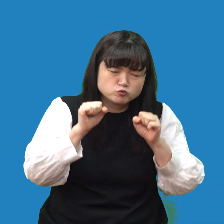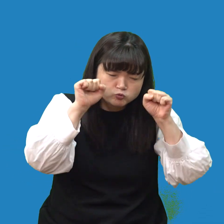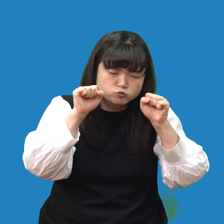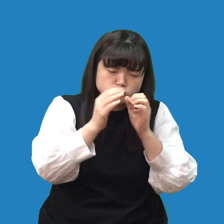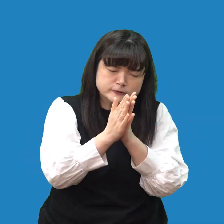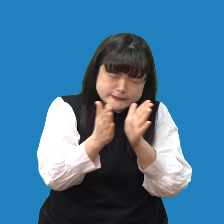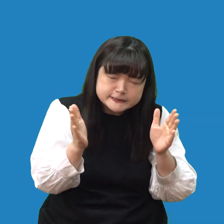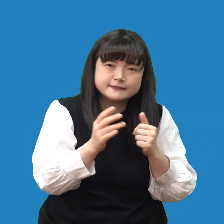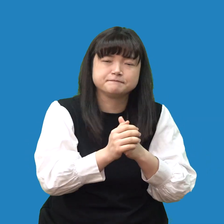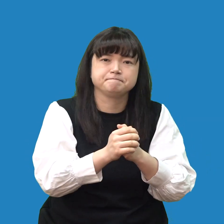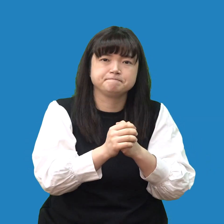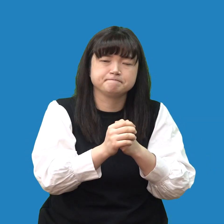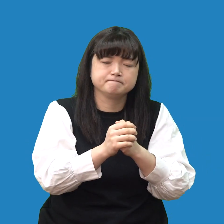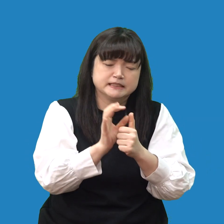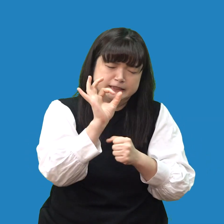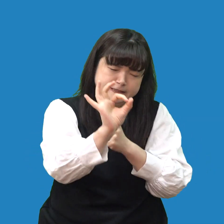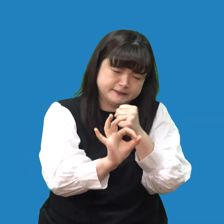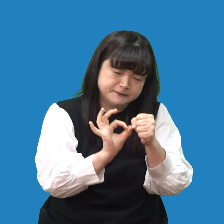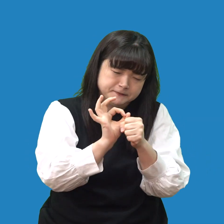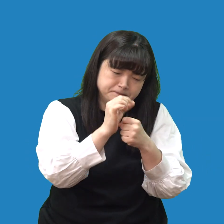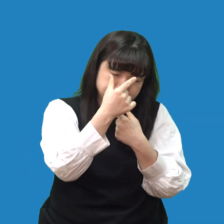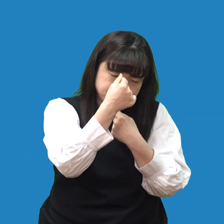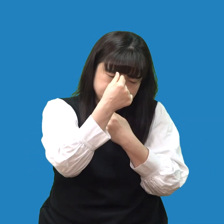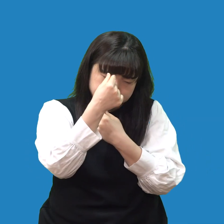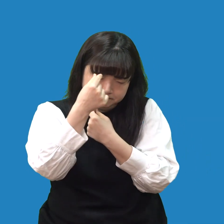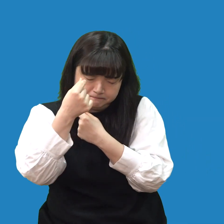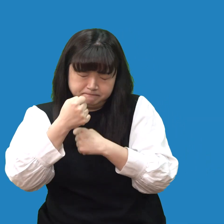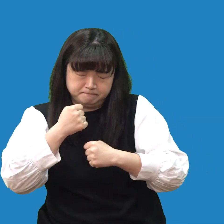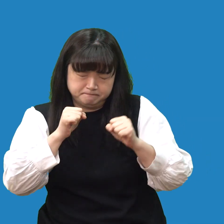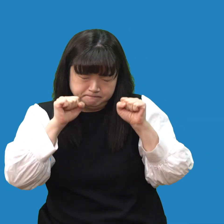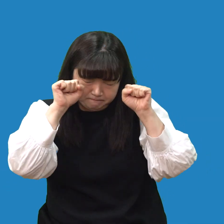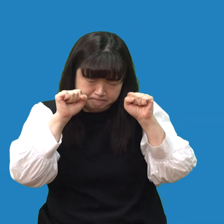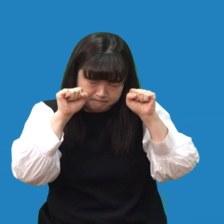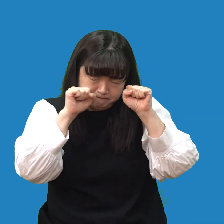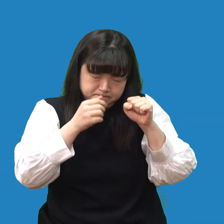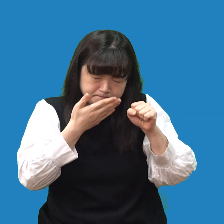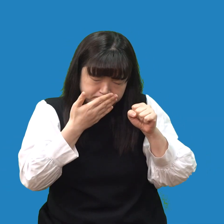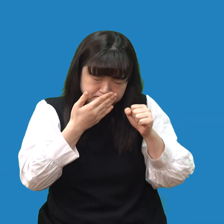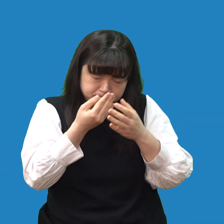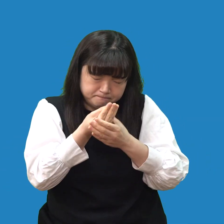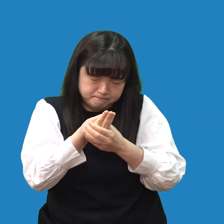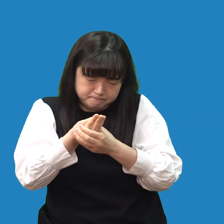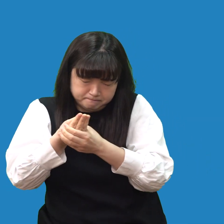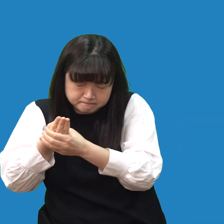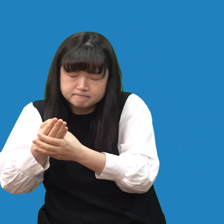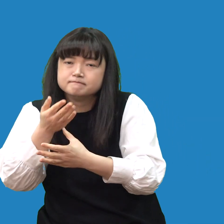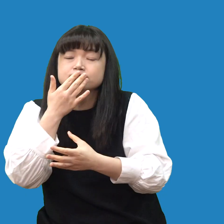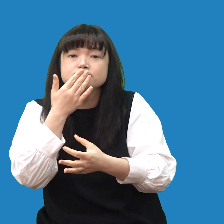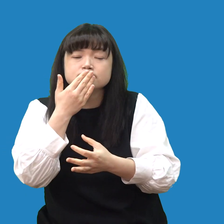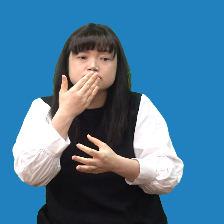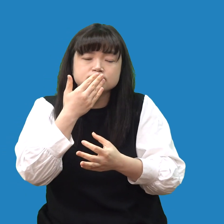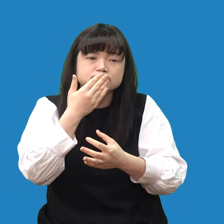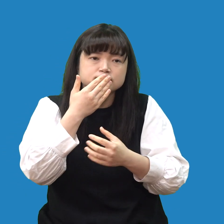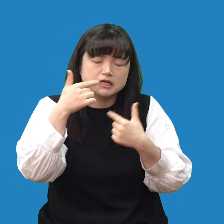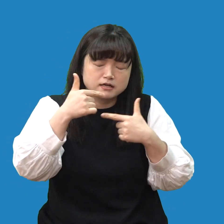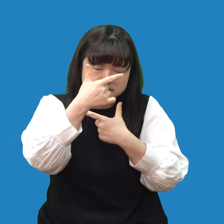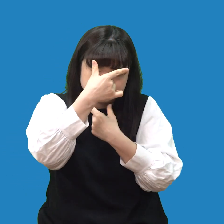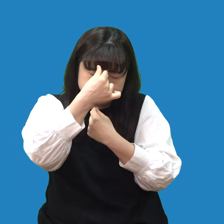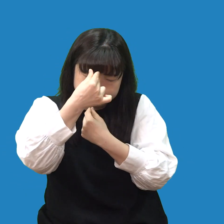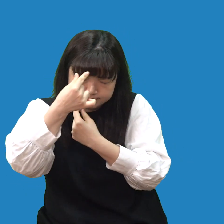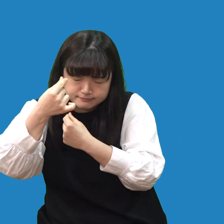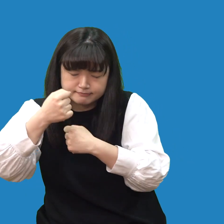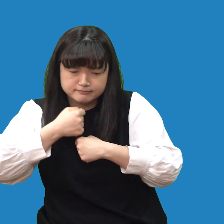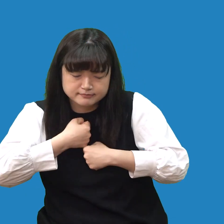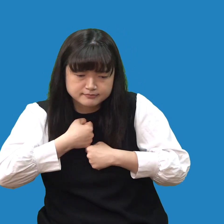시작하셨답니다. 그래서 10년 넘게 이렇게 쭉 해오시는데 그 뒤로부터 한결같이 이제 식단 관리 운동을